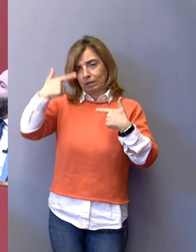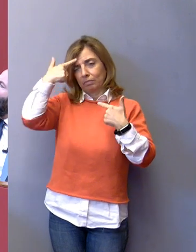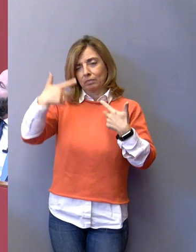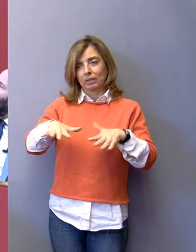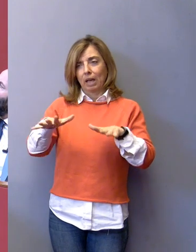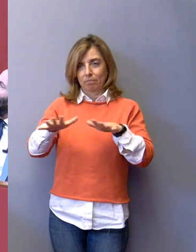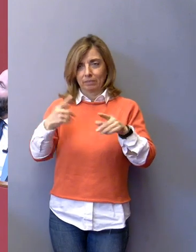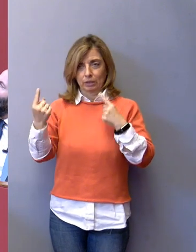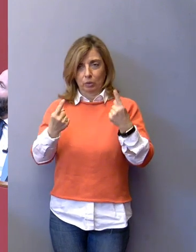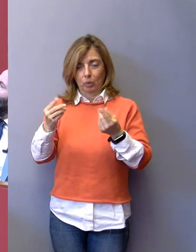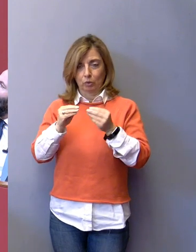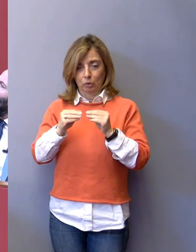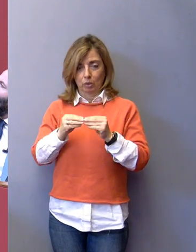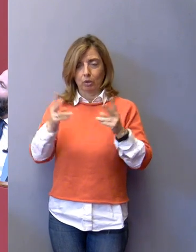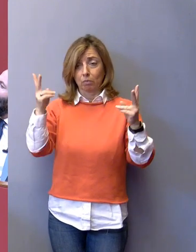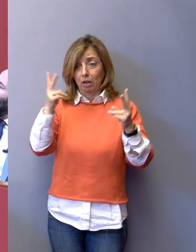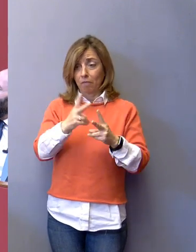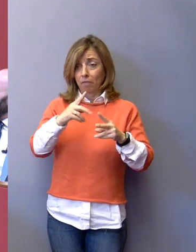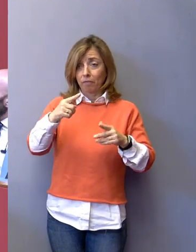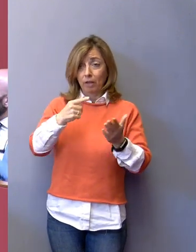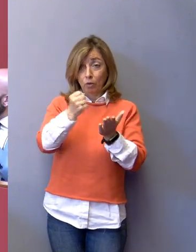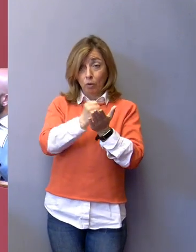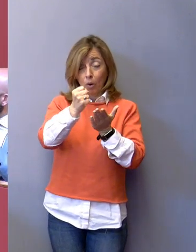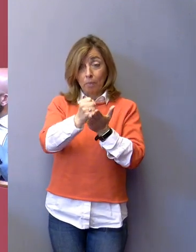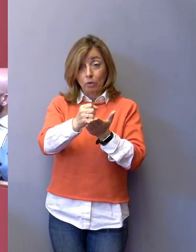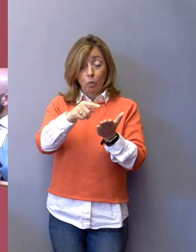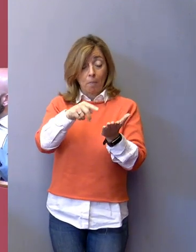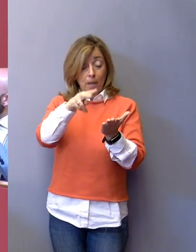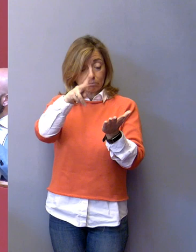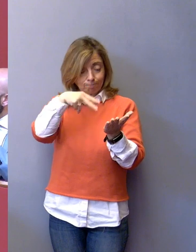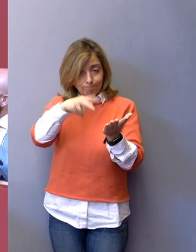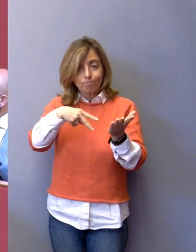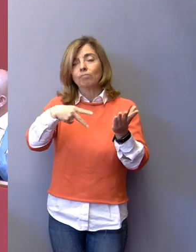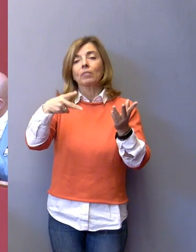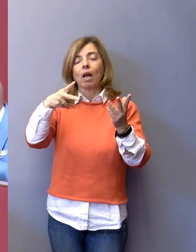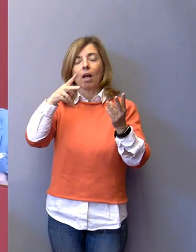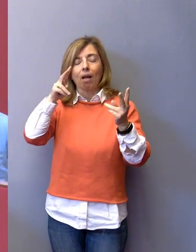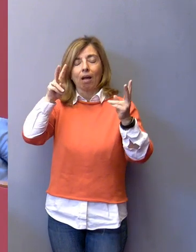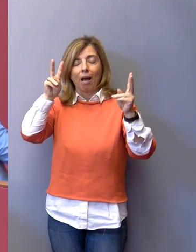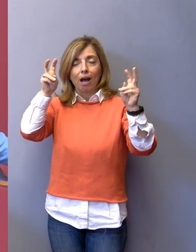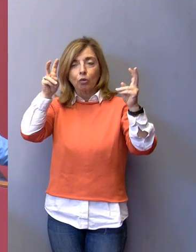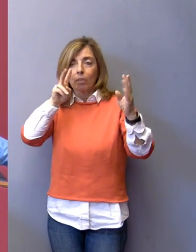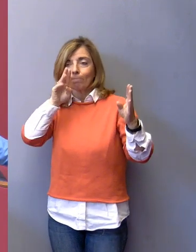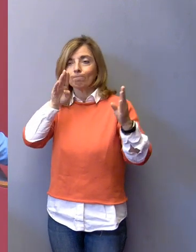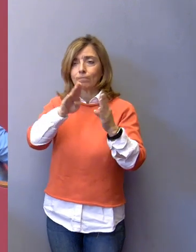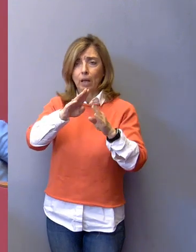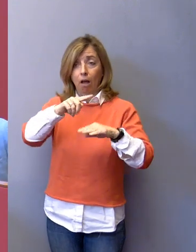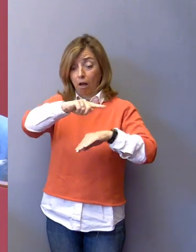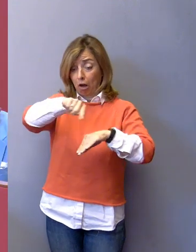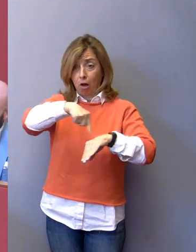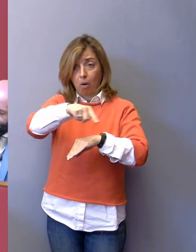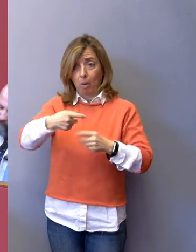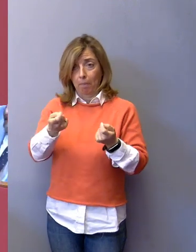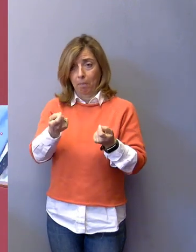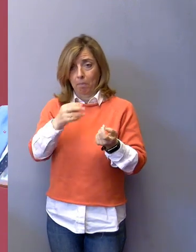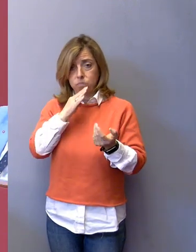avere poche ore a disposizione per affrontare un tema e soprattutto in qualche modo non avere il tempo anche per andare